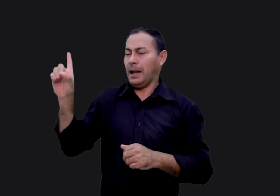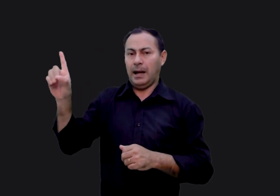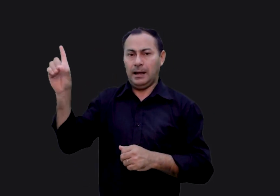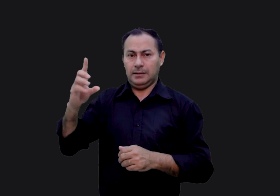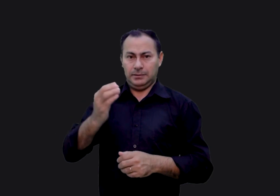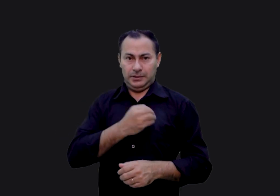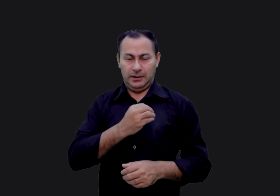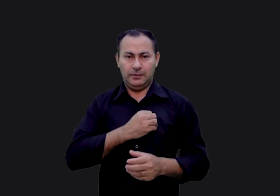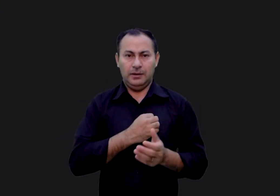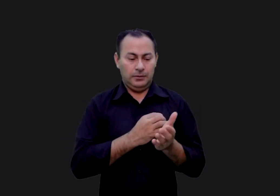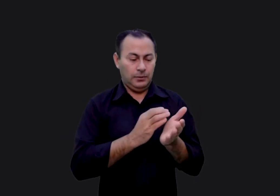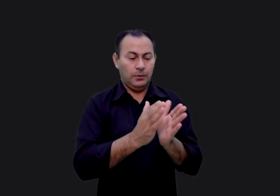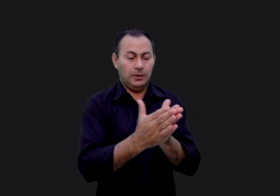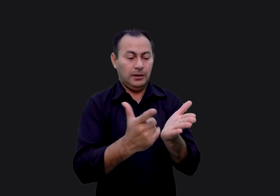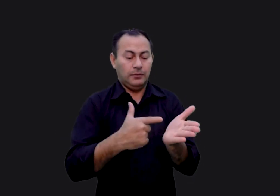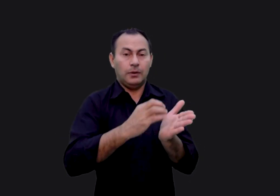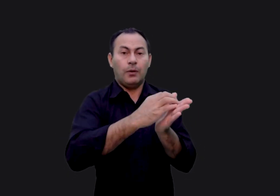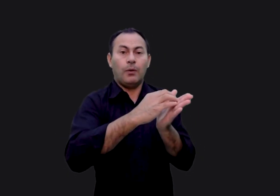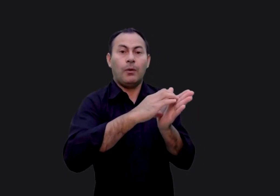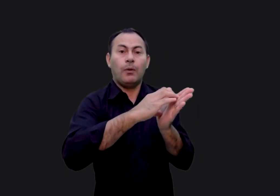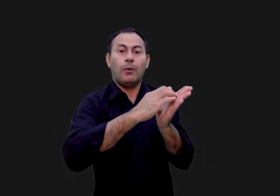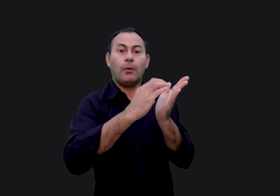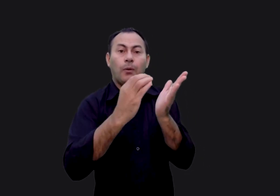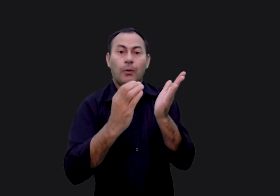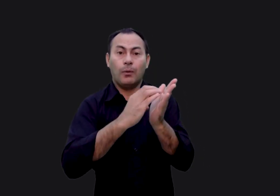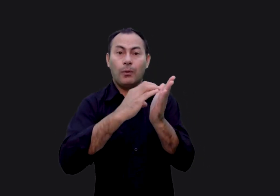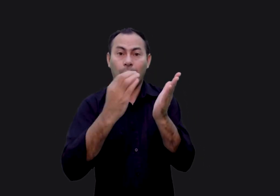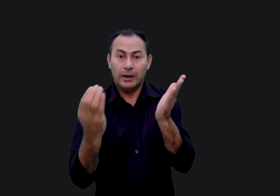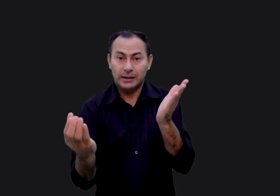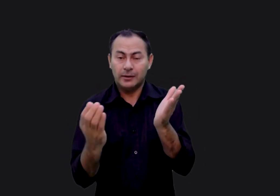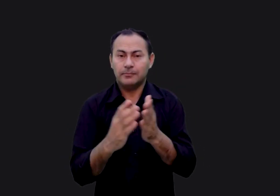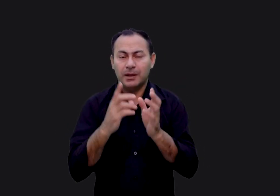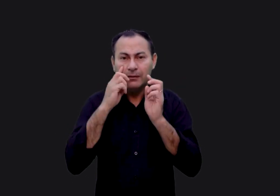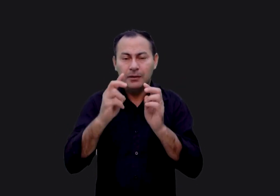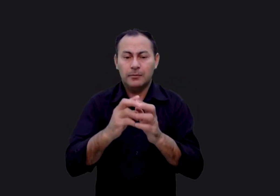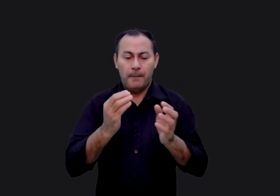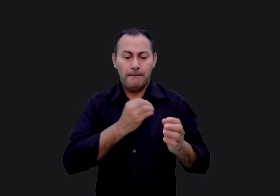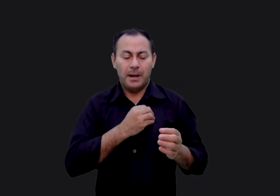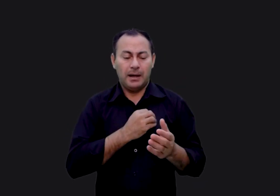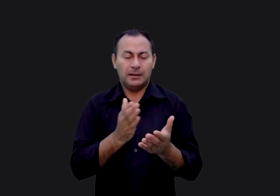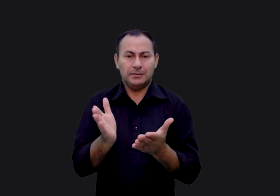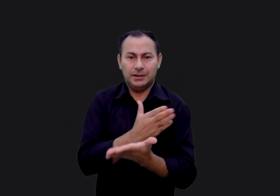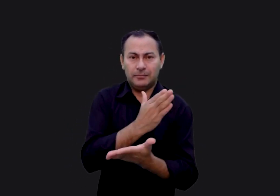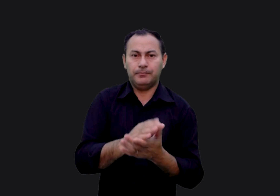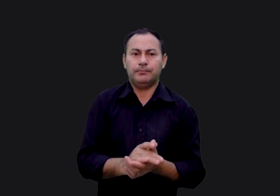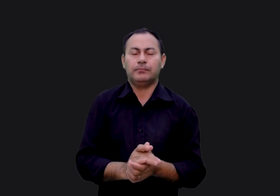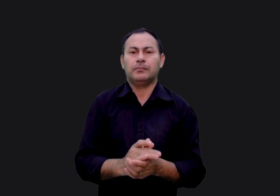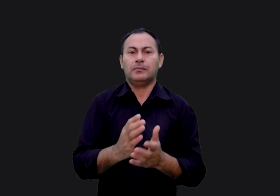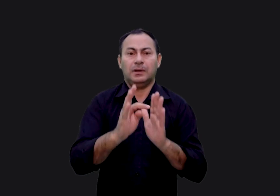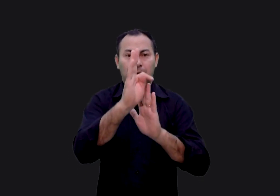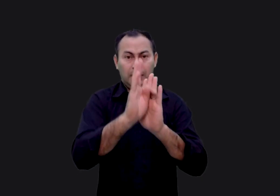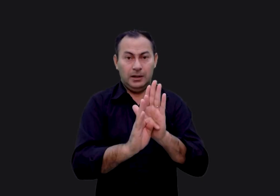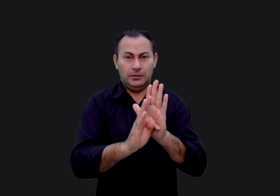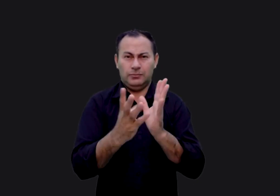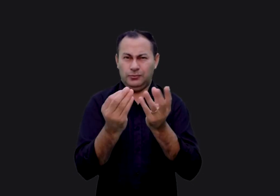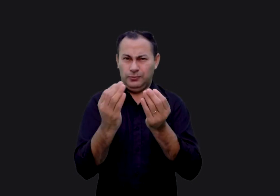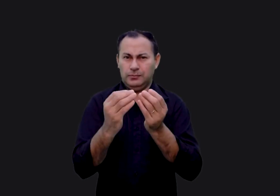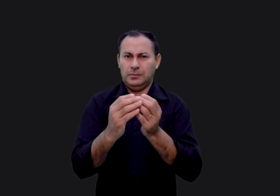crônicas ilustra bem isso. A parte do pecado é cortada fora. Há muitos textos nas Escrituras sobre